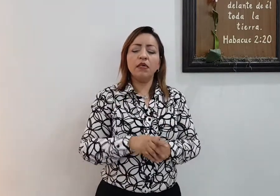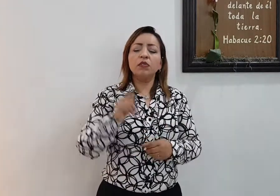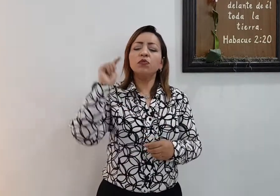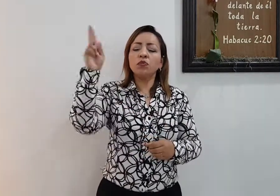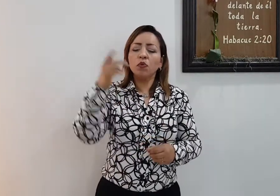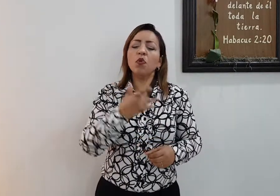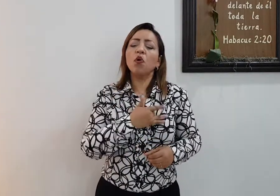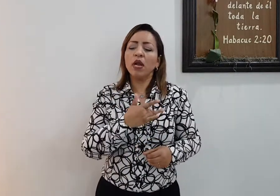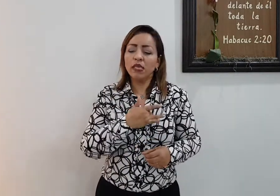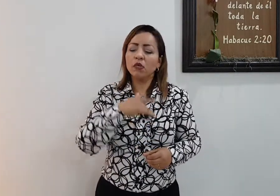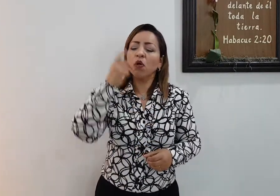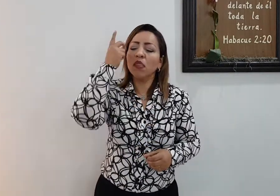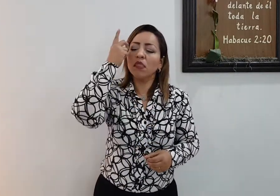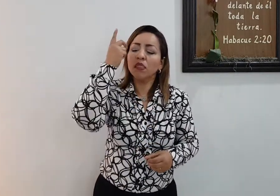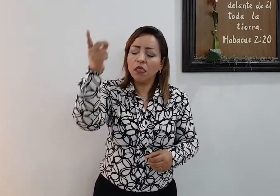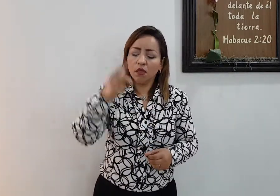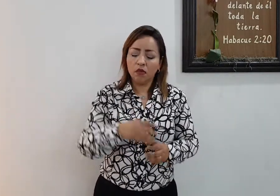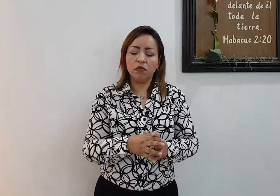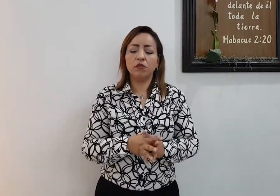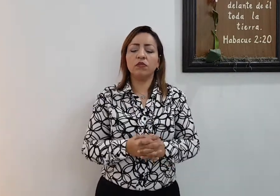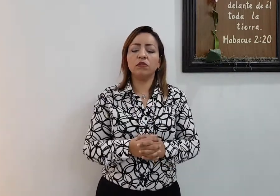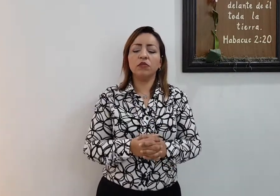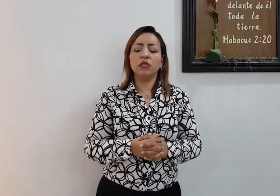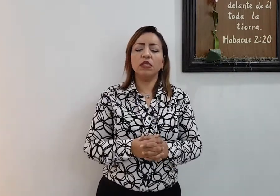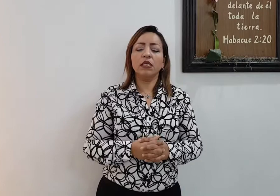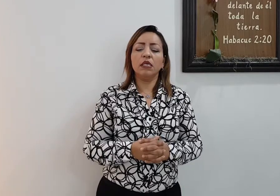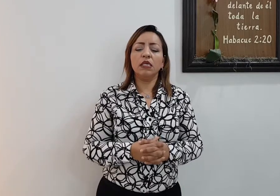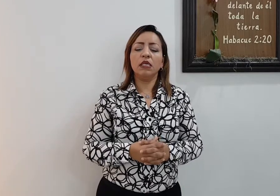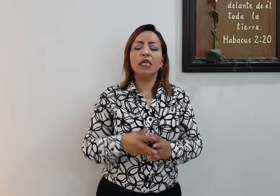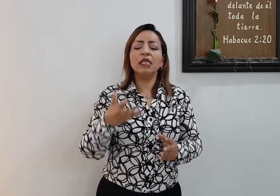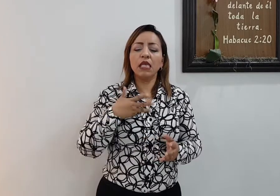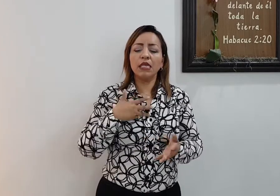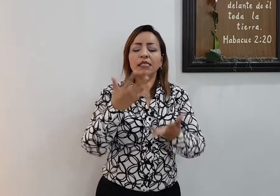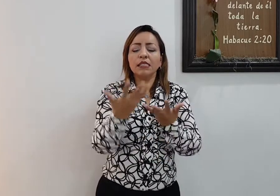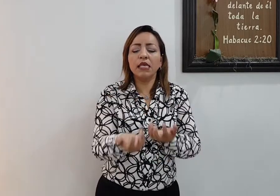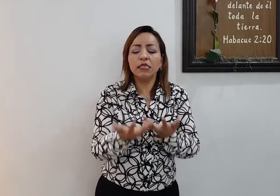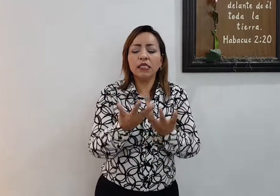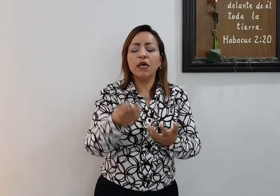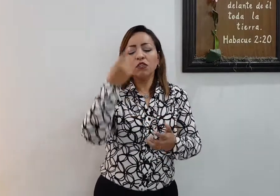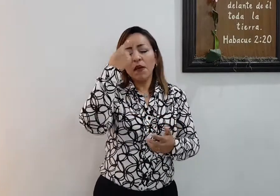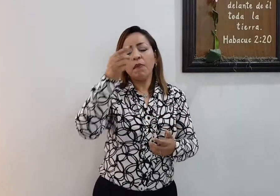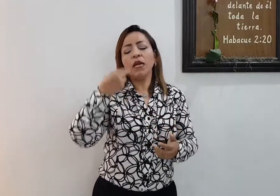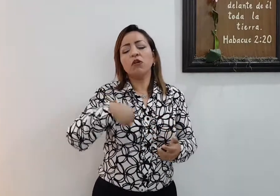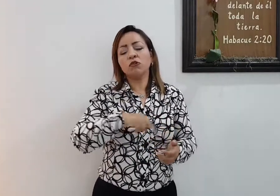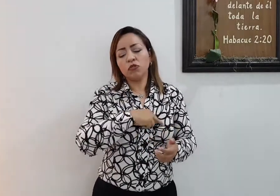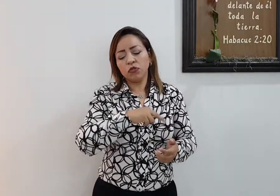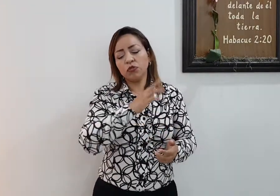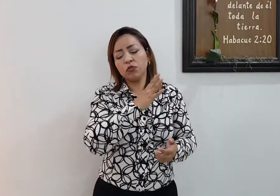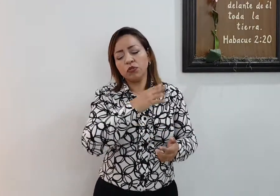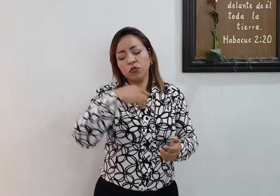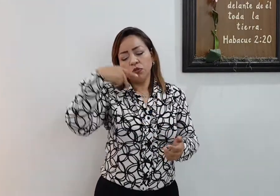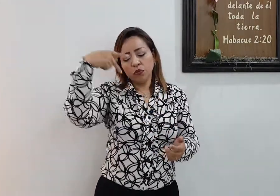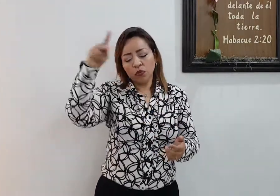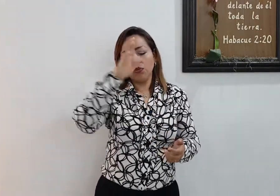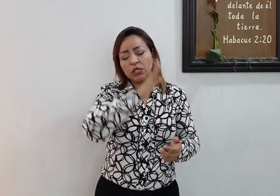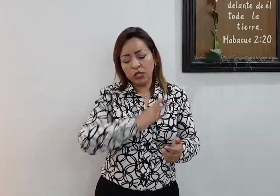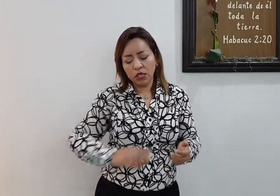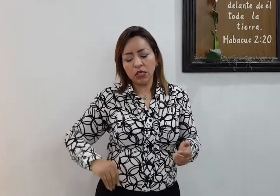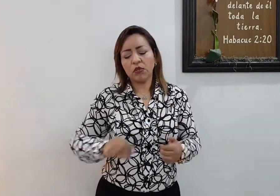uno de nosotros, como tus hijos, hablemos contigo, te busquemos a través de la oración, descansemos en